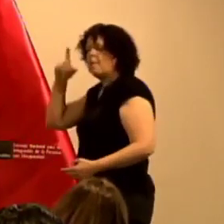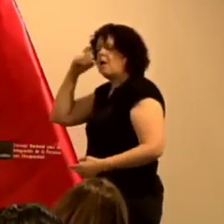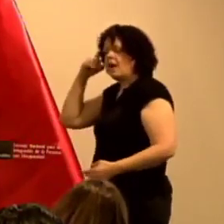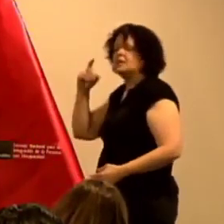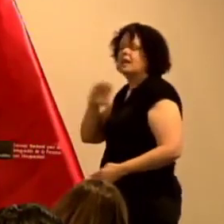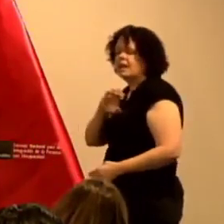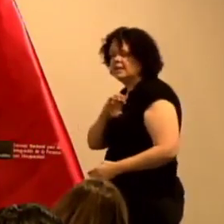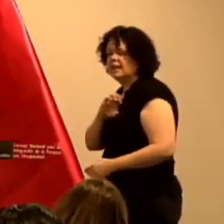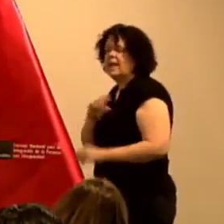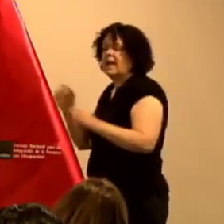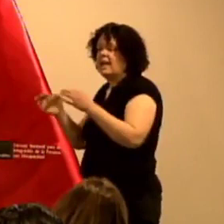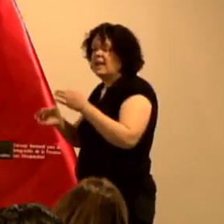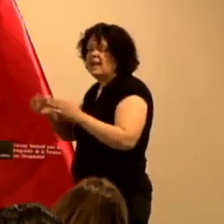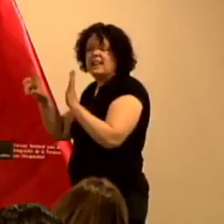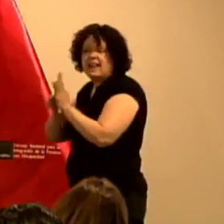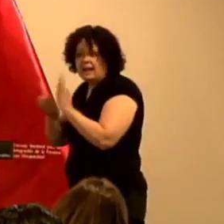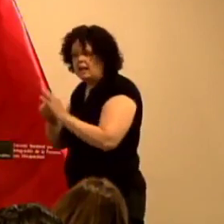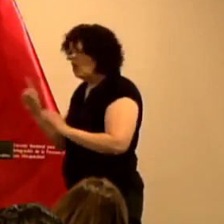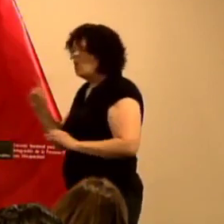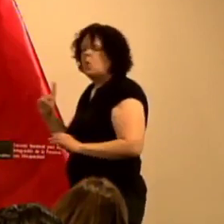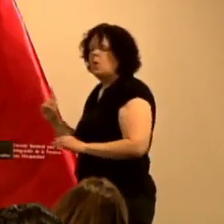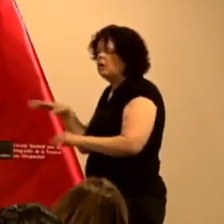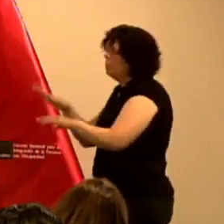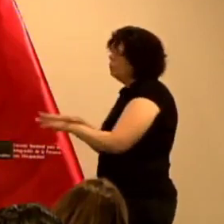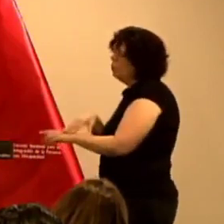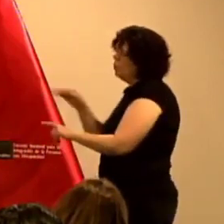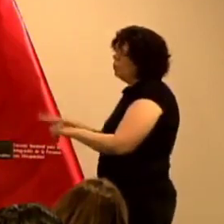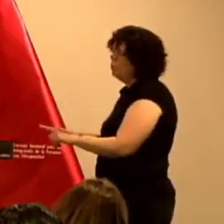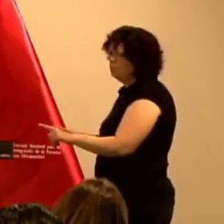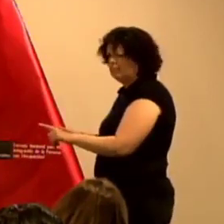legal, ¿no es cierto? No le estás haciendo un favor, como se dijo en la mañana, es su derecho.